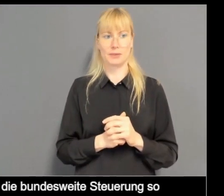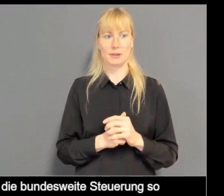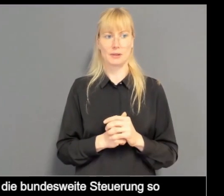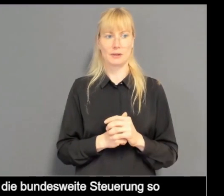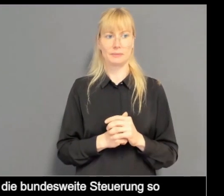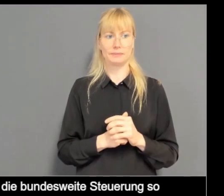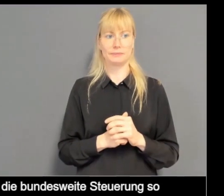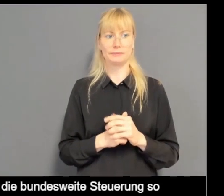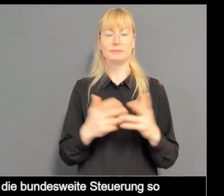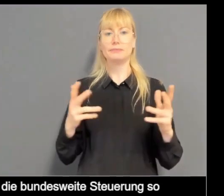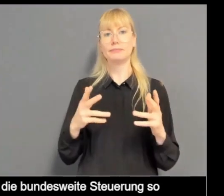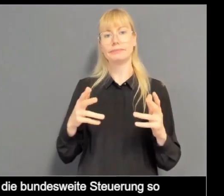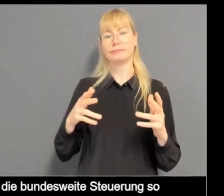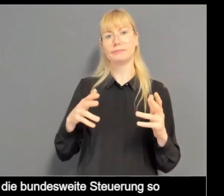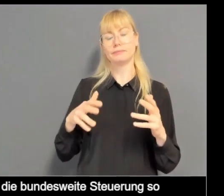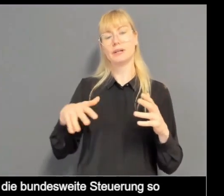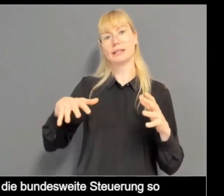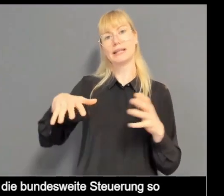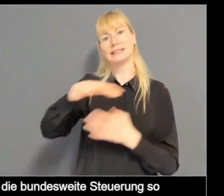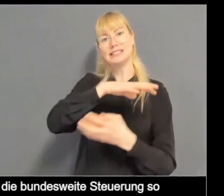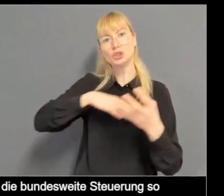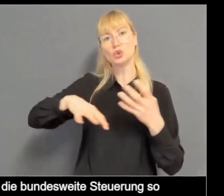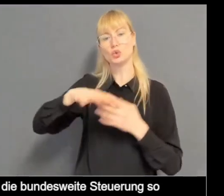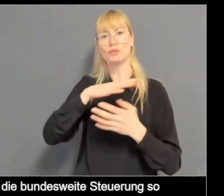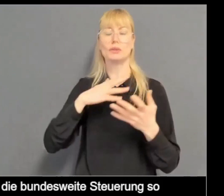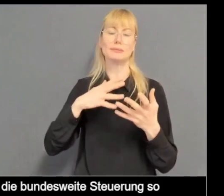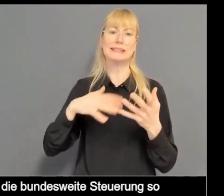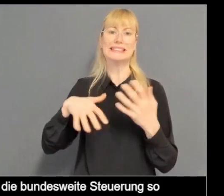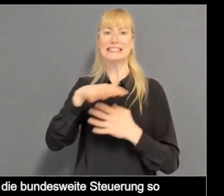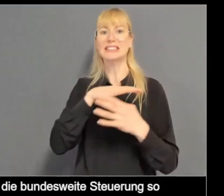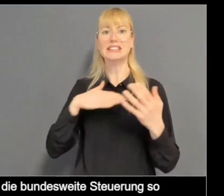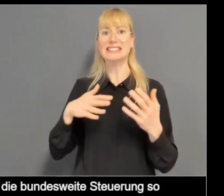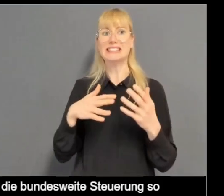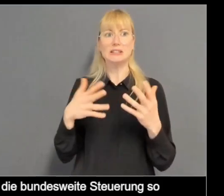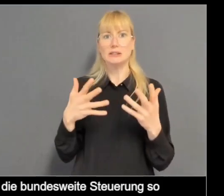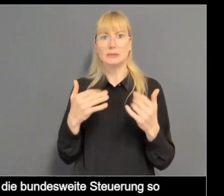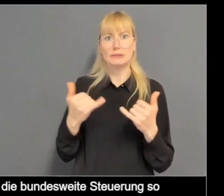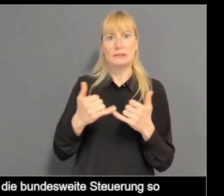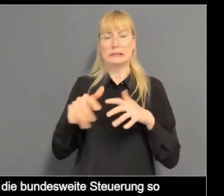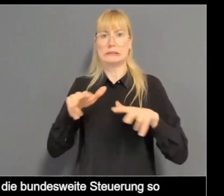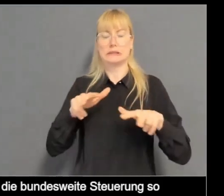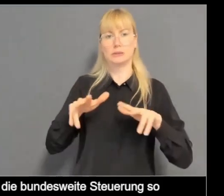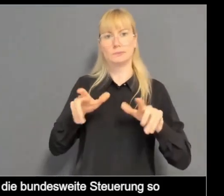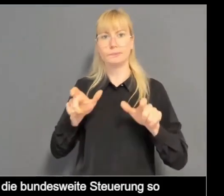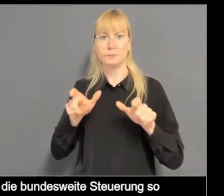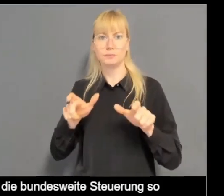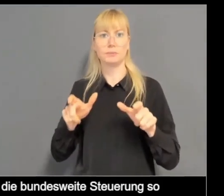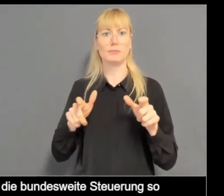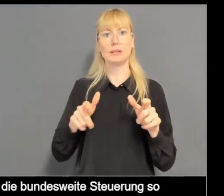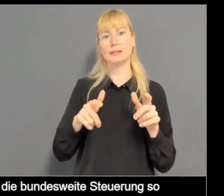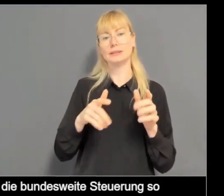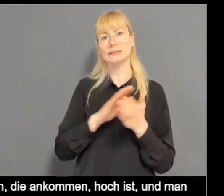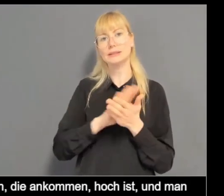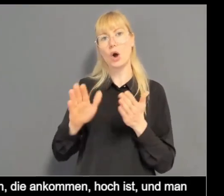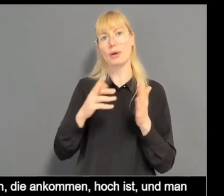Flüchtlingssituation. Das hat der Innenminister am 9. März ja schon gemacht, damit diese Führungsgruppe Katastrophenschutzstrukturen weiterhin bestehen,